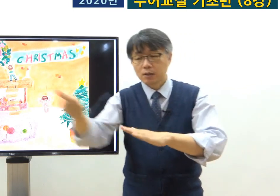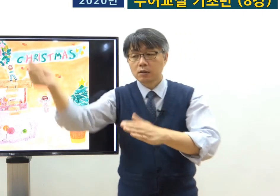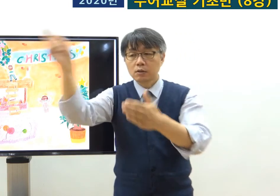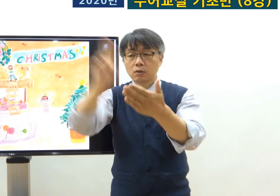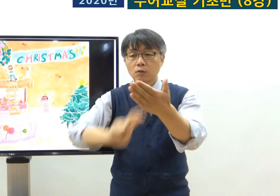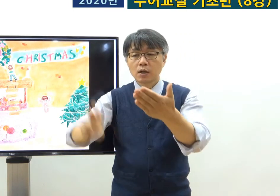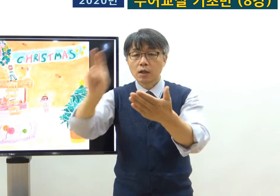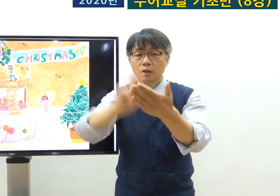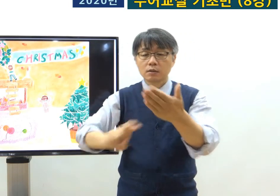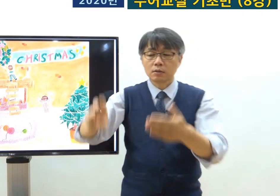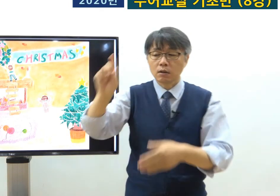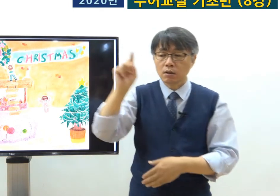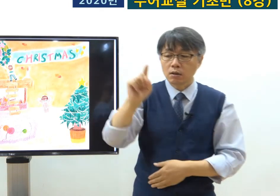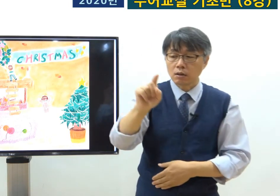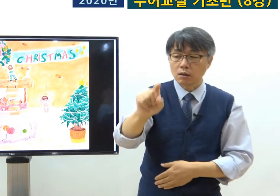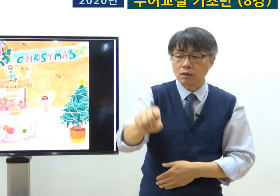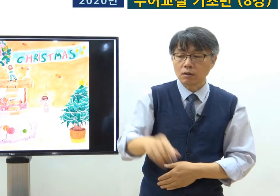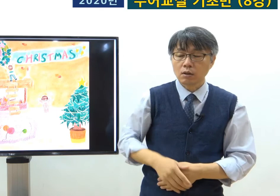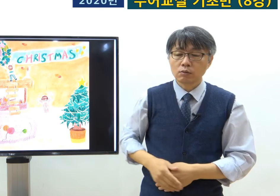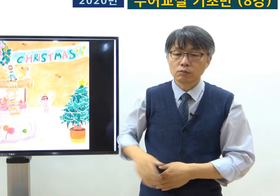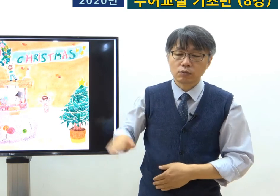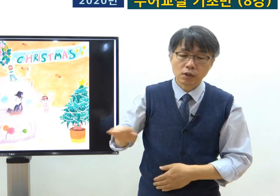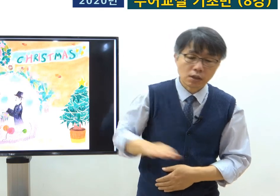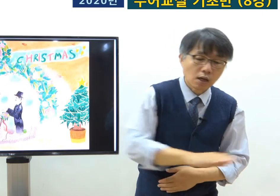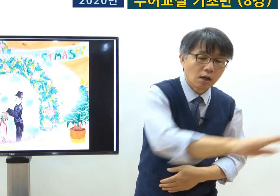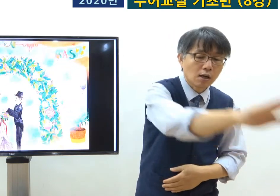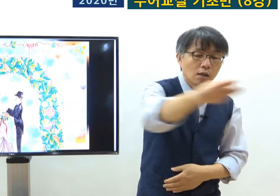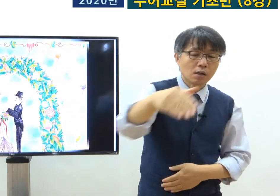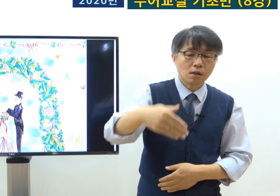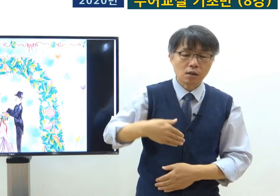희망을 노래하는 것